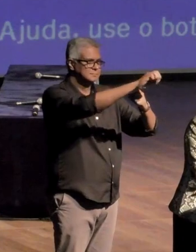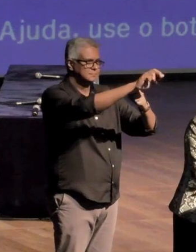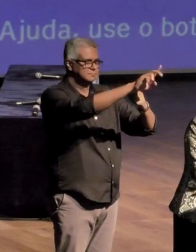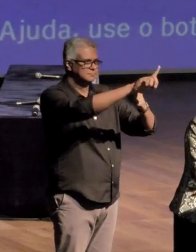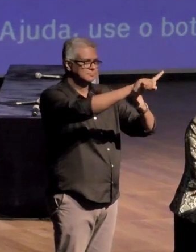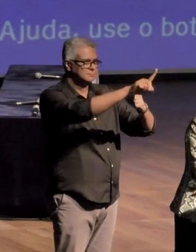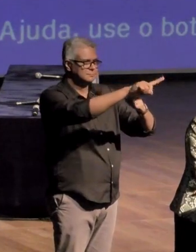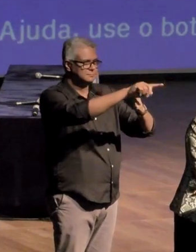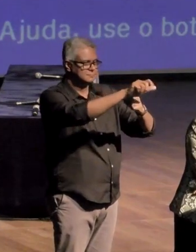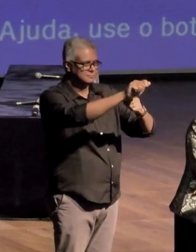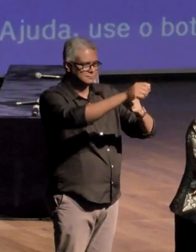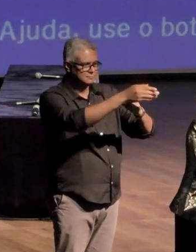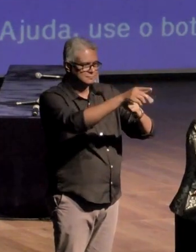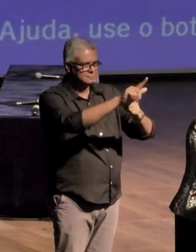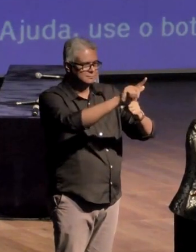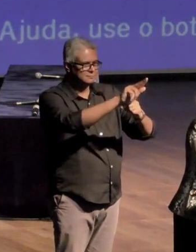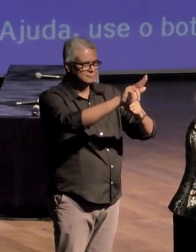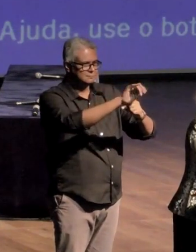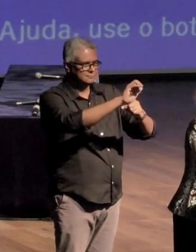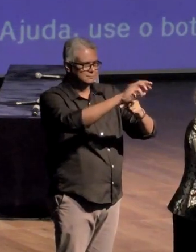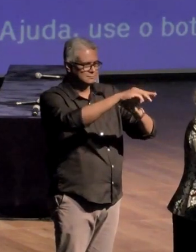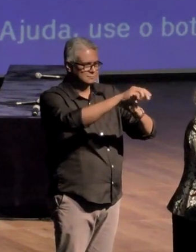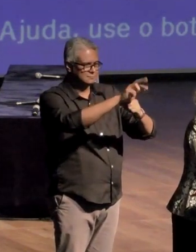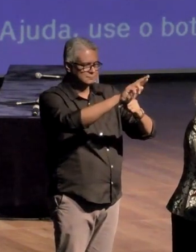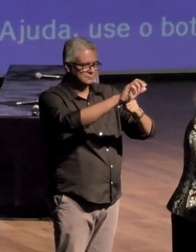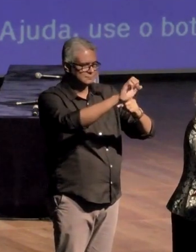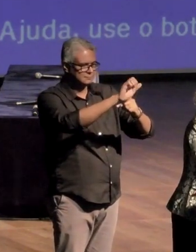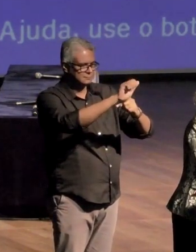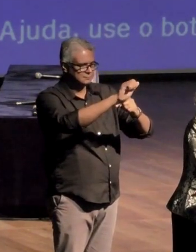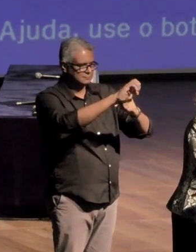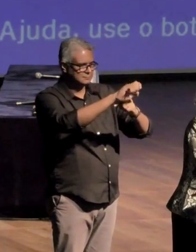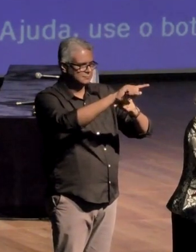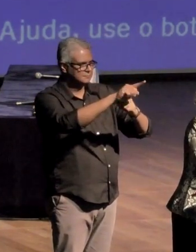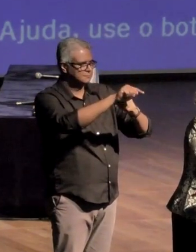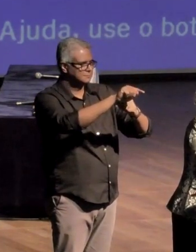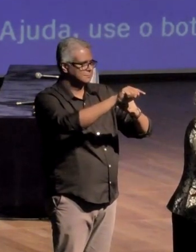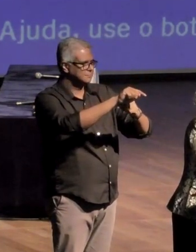Guimarães DDD 27 997